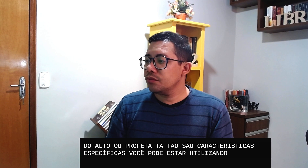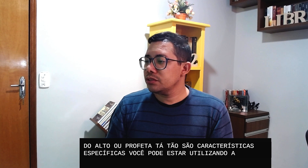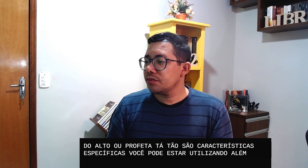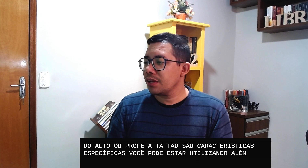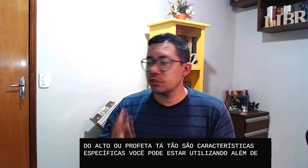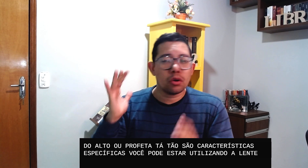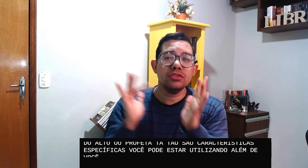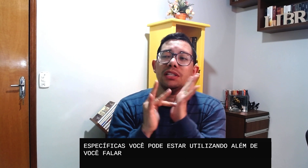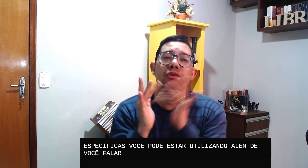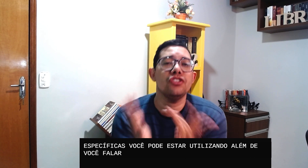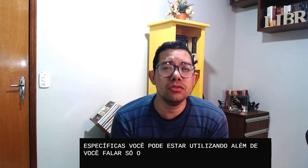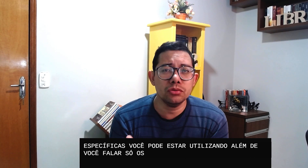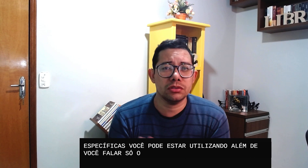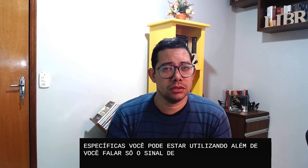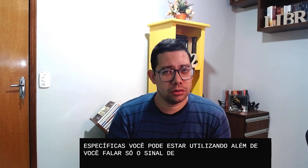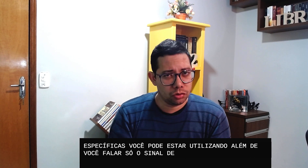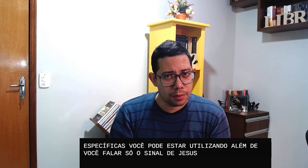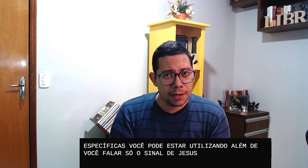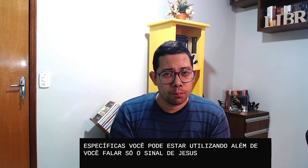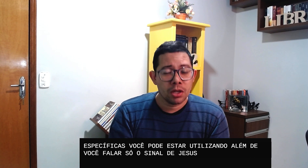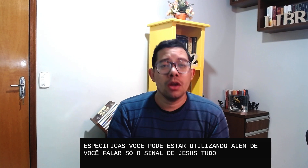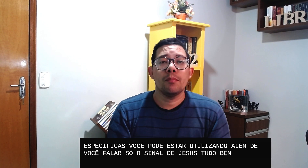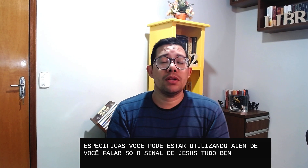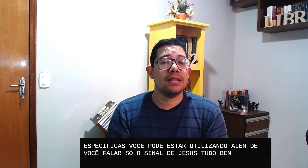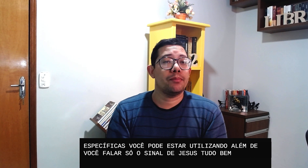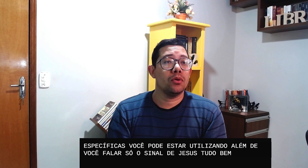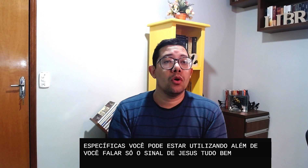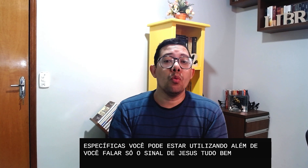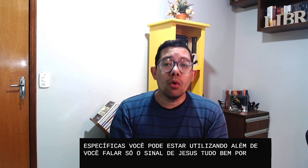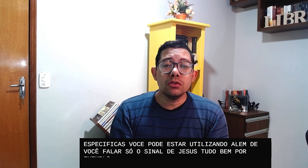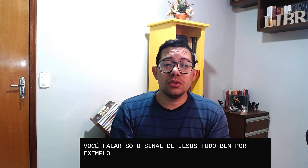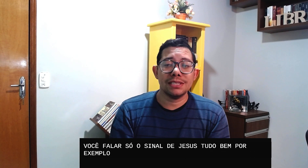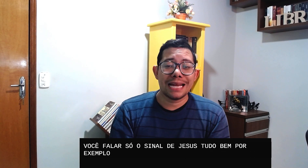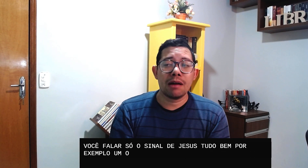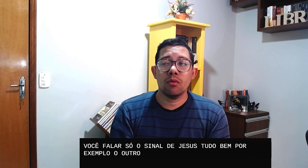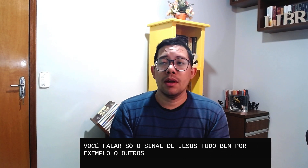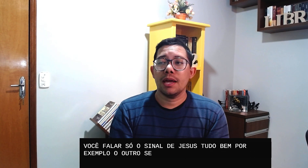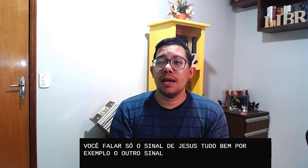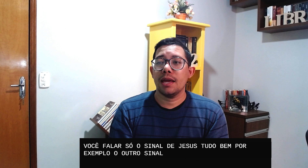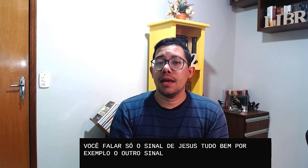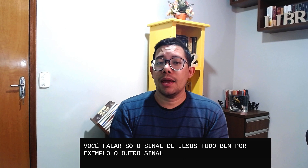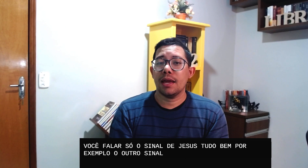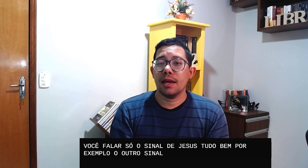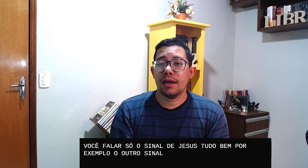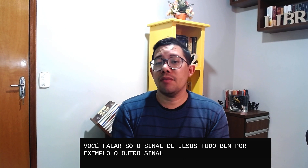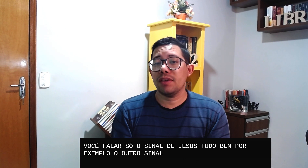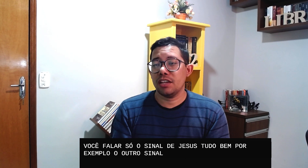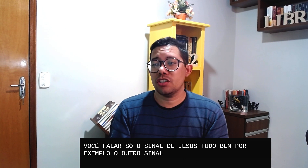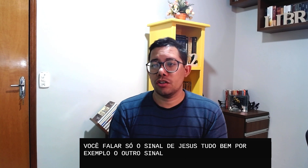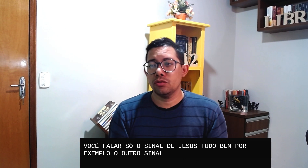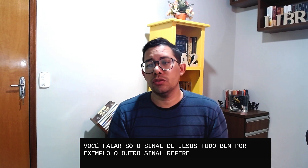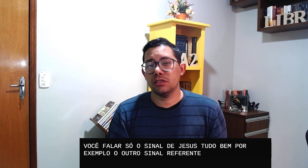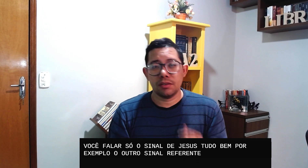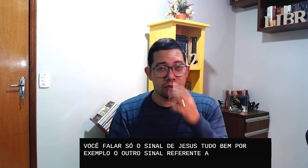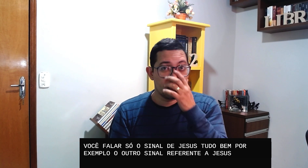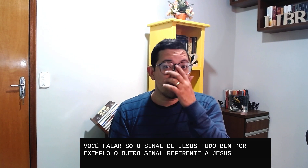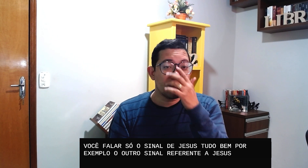além de você falar só o sinal de Jesus, tudo bem? Por exemplo, um outro sinal referente a Jesus, que fica